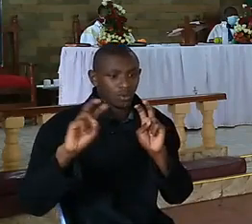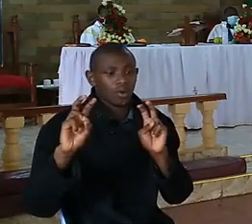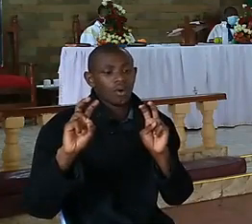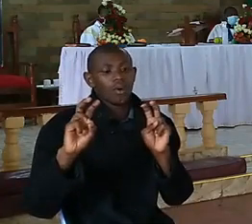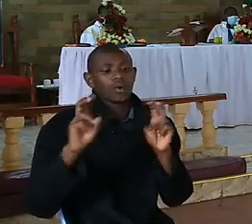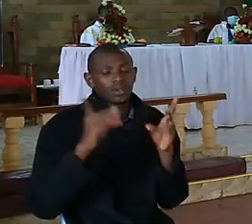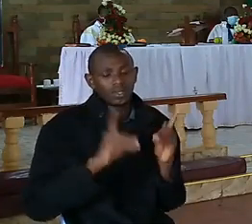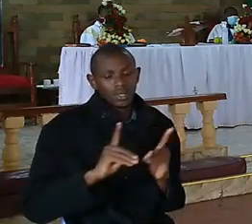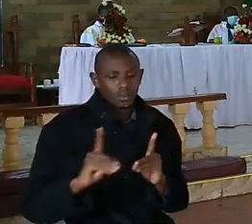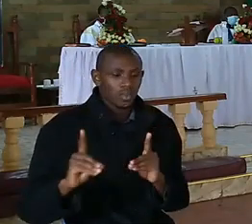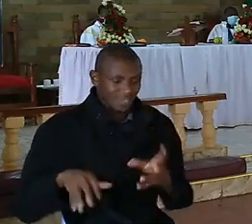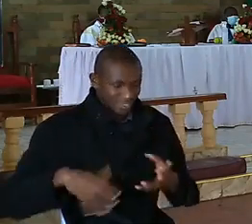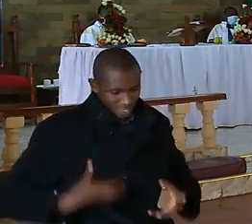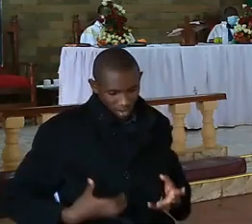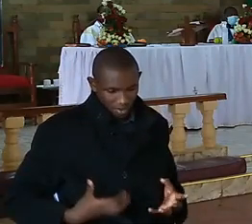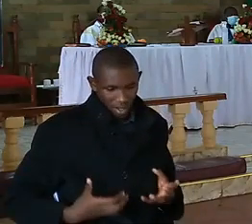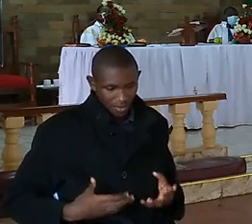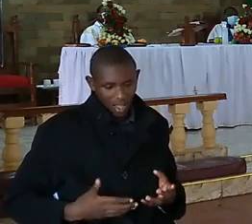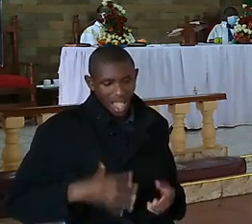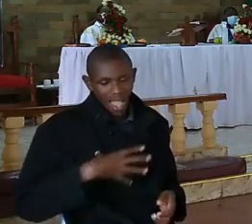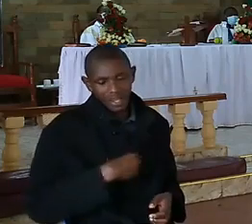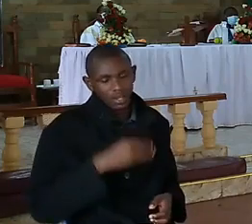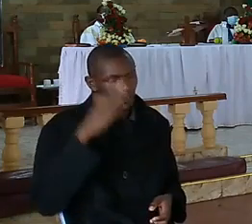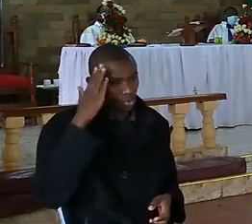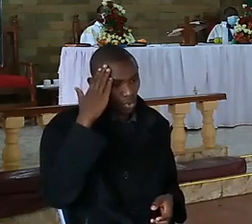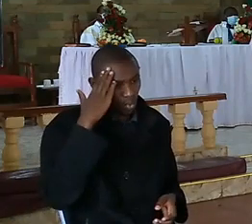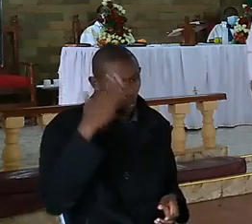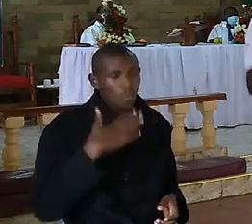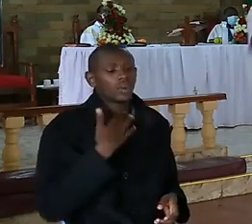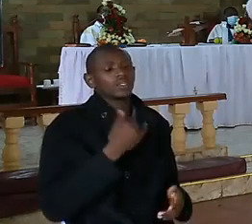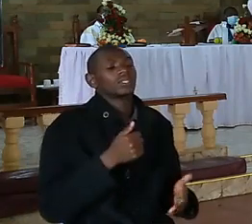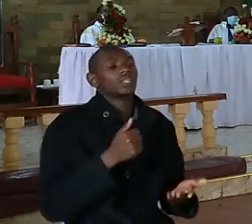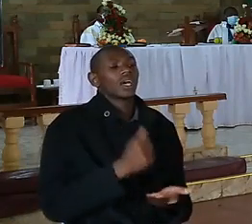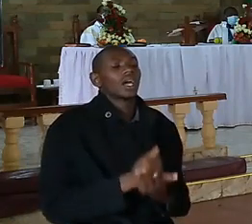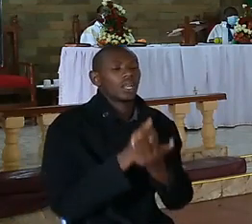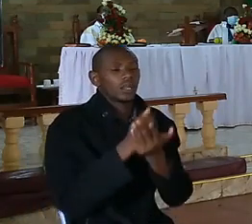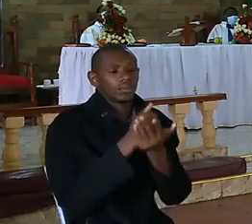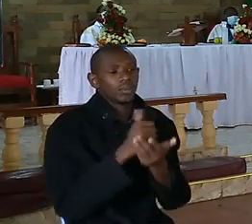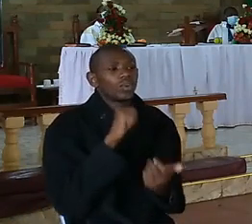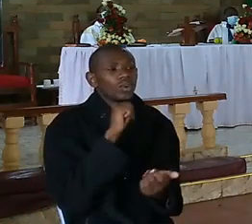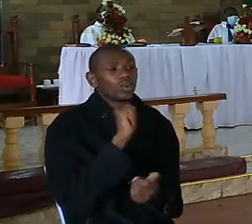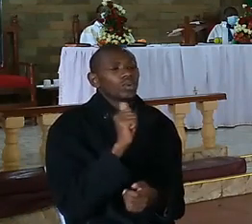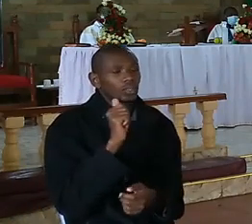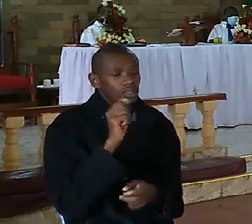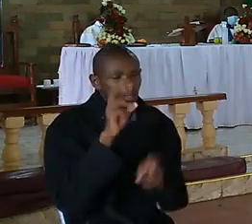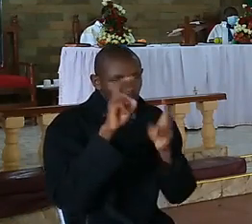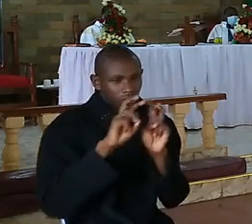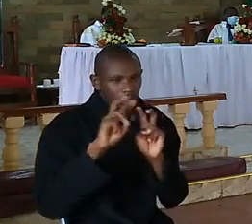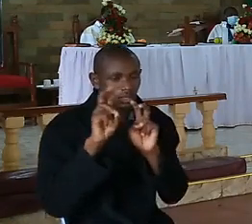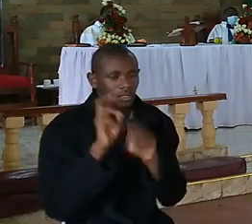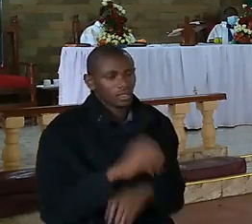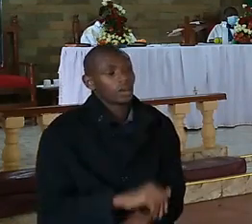ruo ini na kimenya ni marabatara uteithio ate kurora na ate kuona maundu macio mangi akigerera